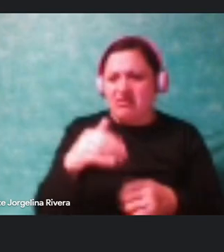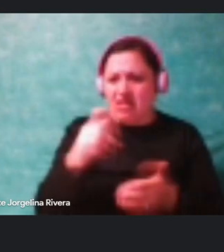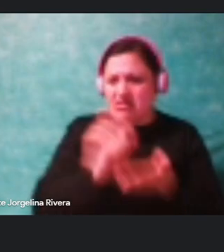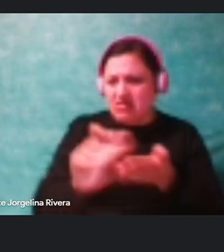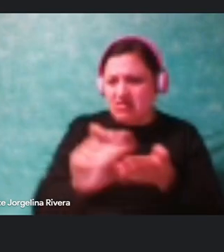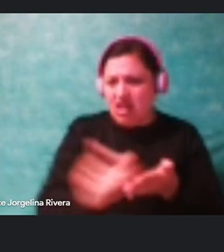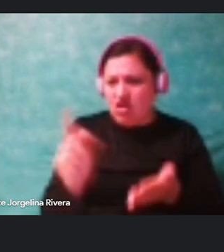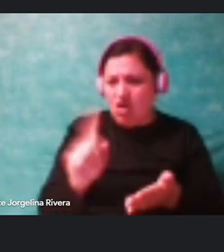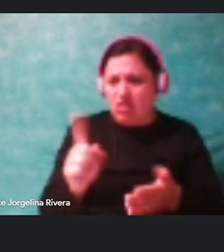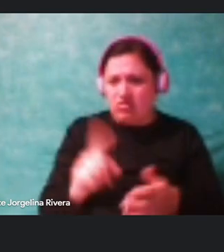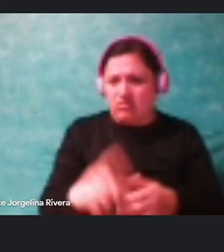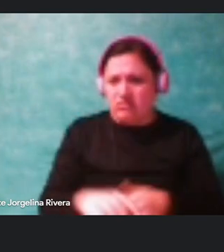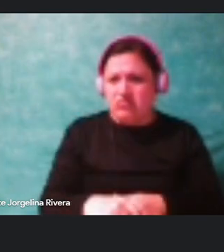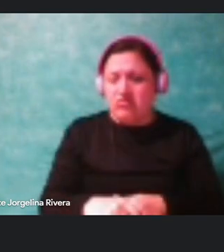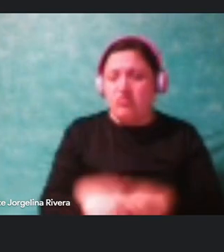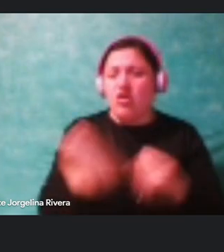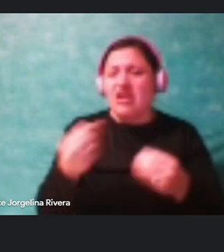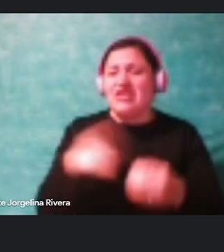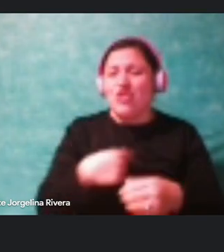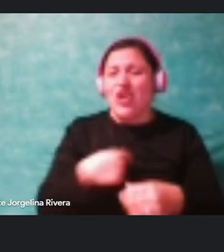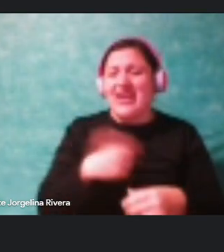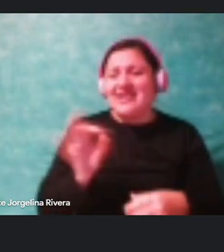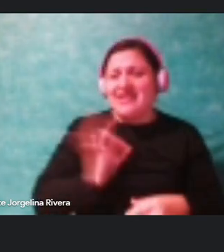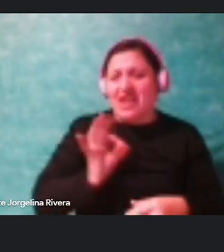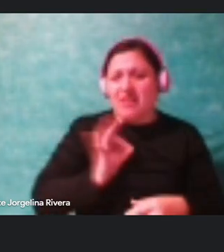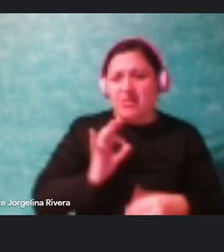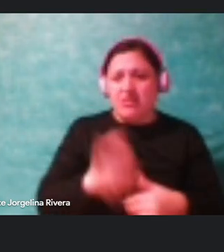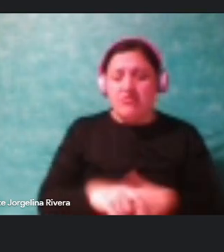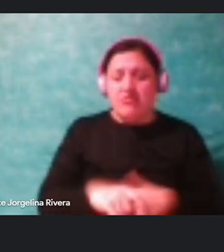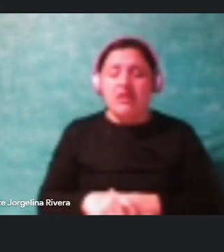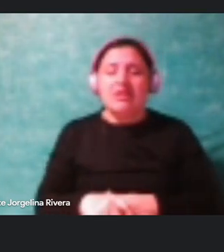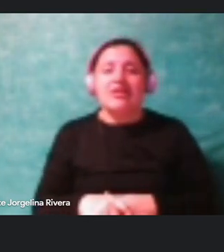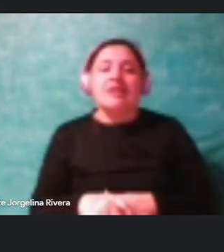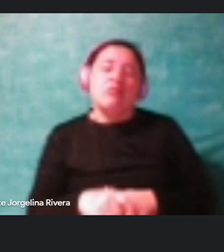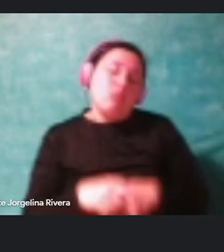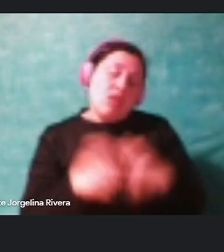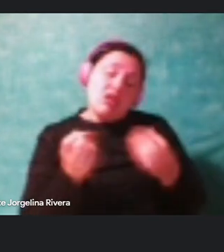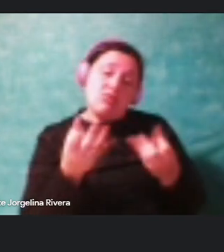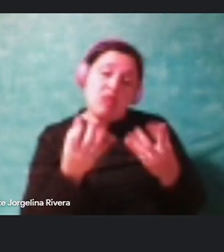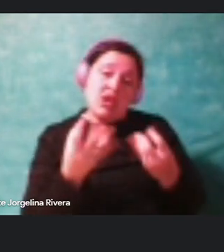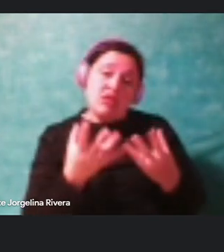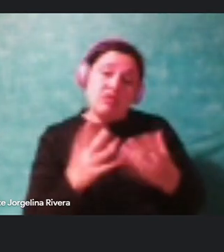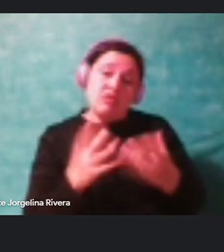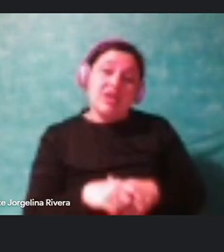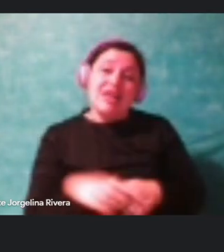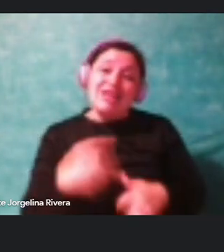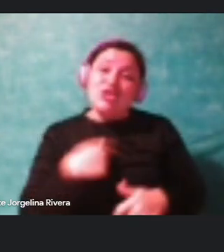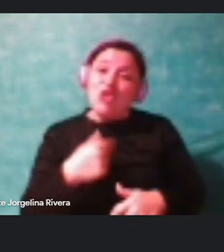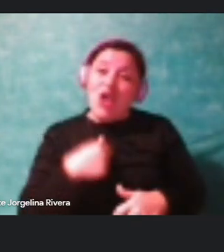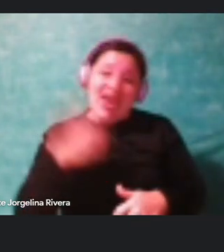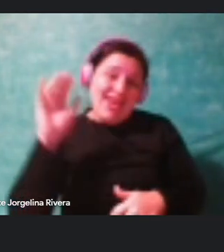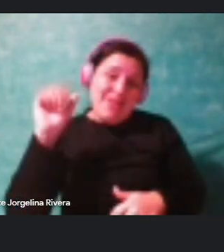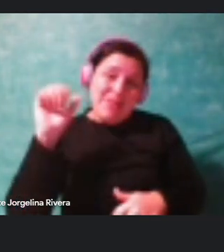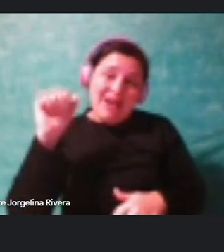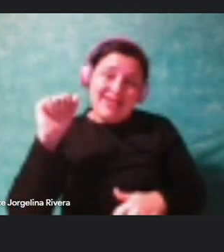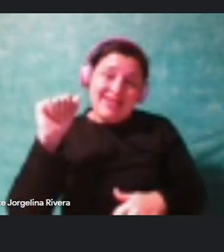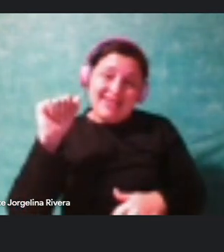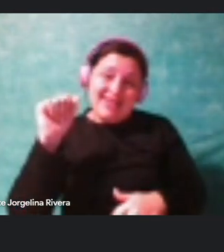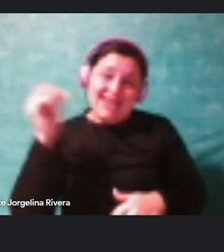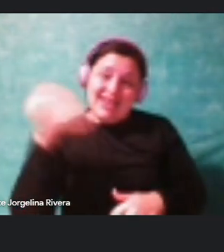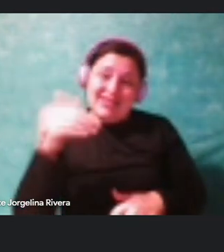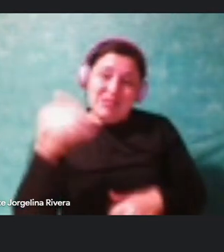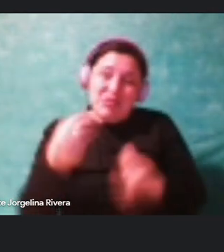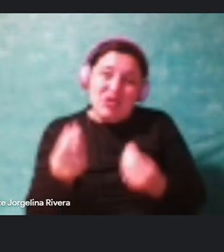no se toma asistencia. En el caso que alguien tuviese una mesa, que el martes tendría que tomar asistencia, pero tomo exámenes, así